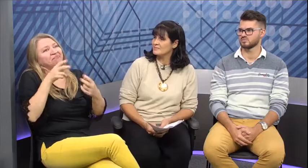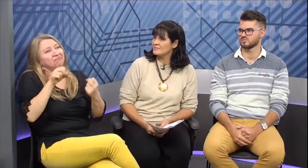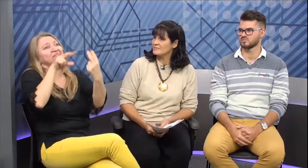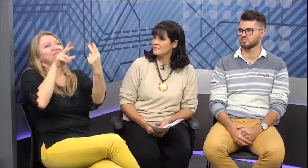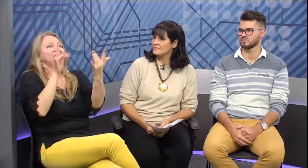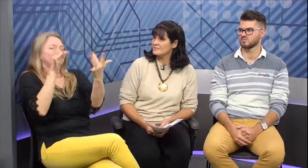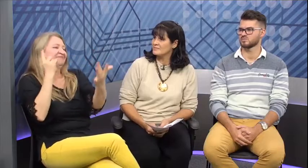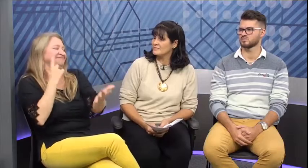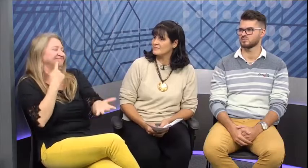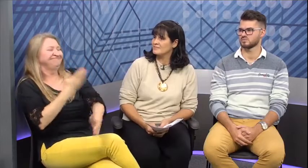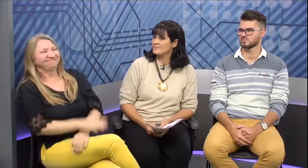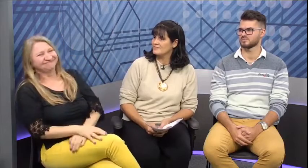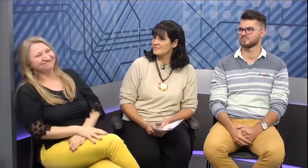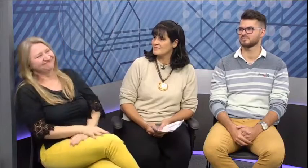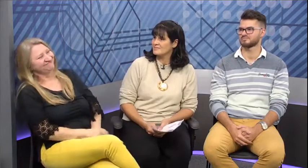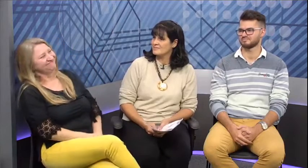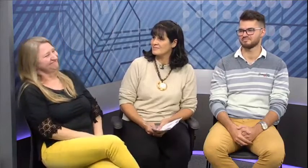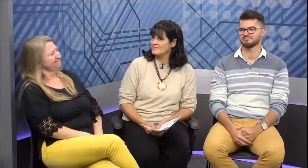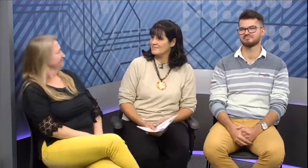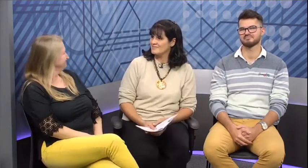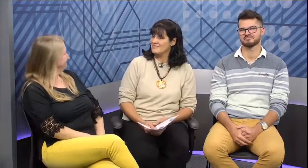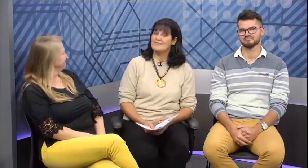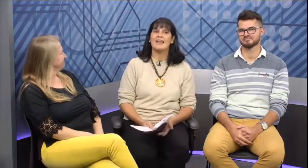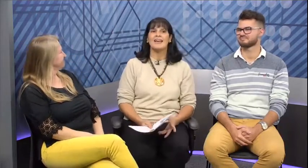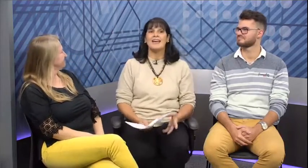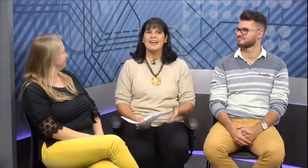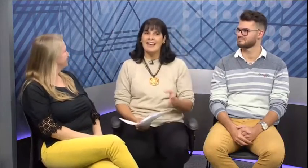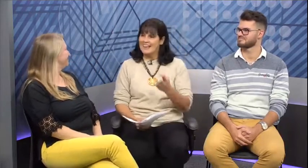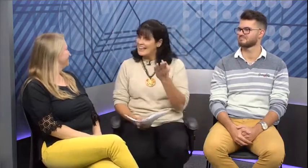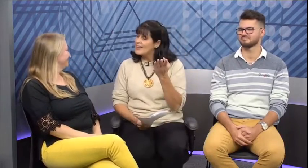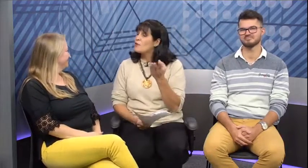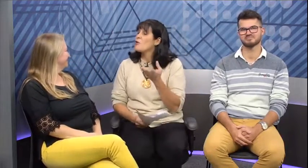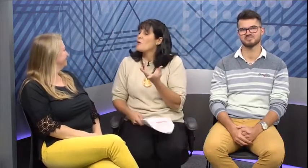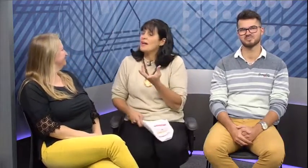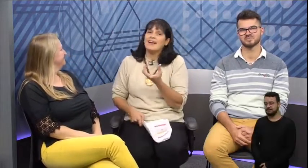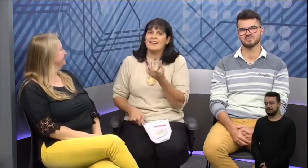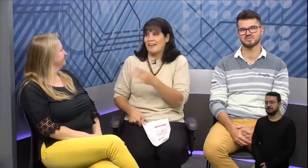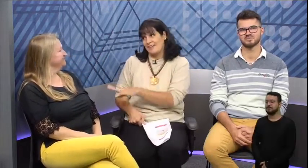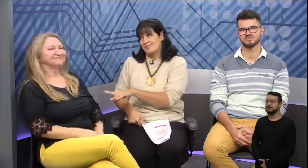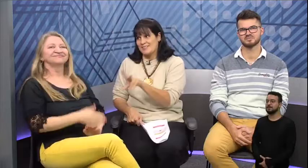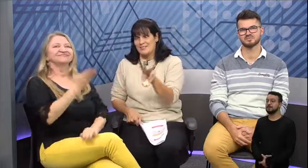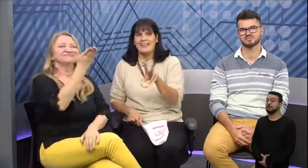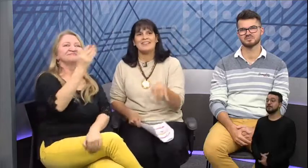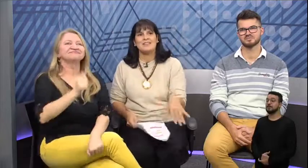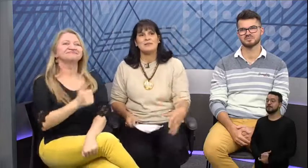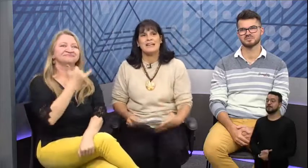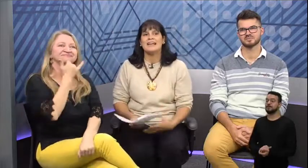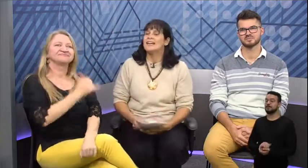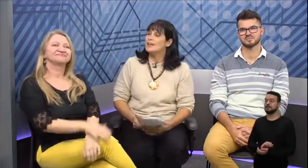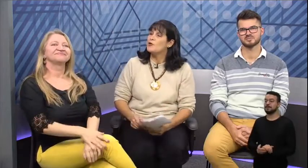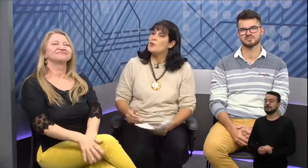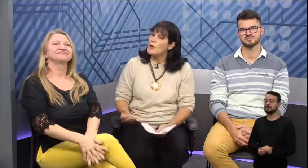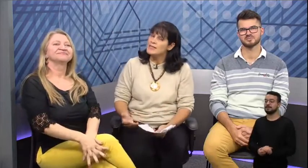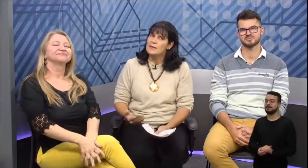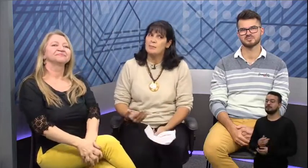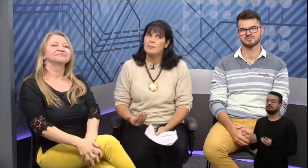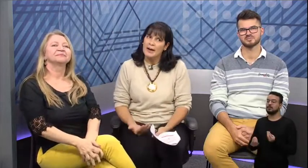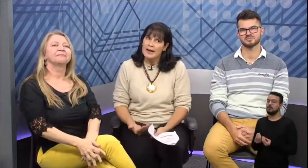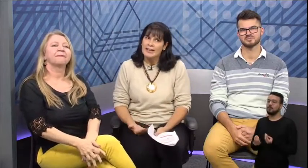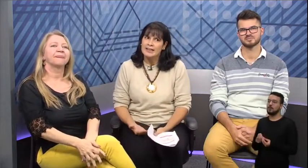com surdos, e por isso que eu casei com surdo, né? Renan, e como ele vai interpretar. E como é ser pai